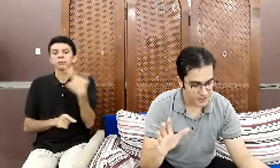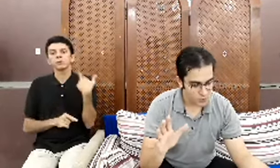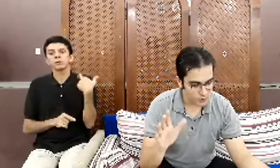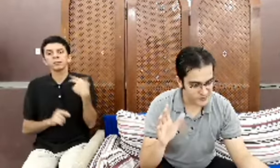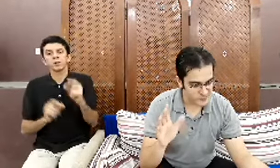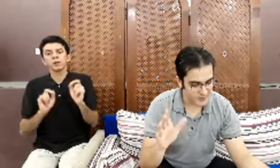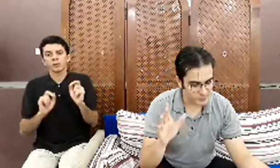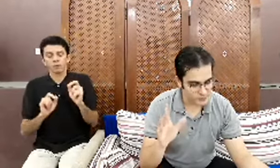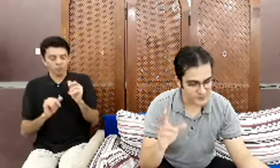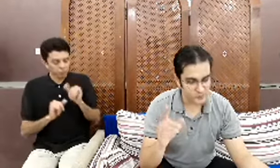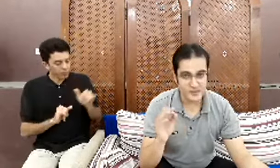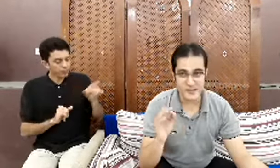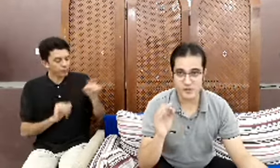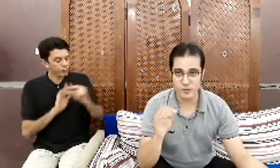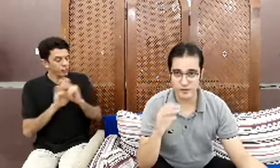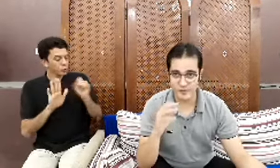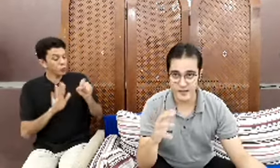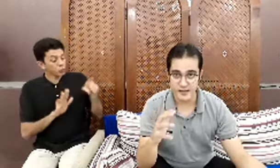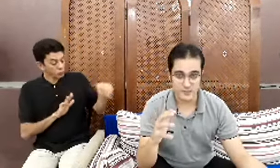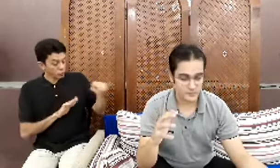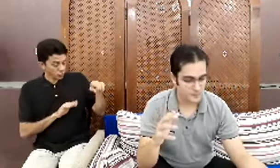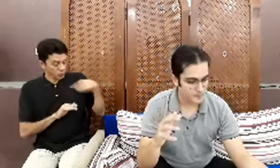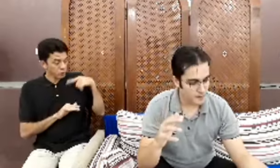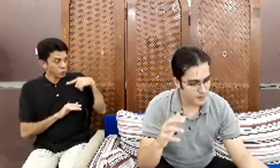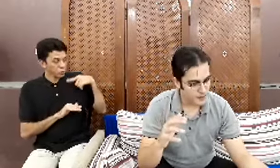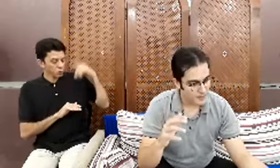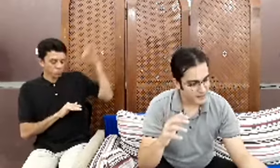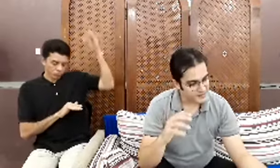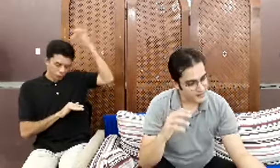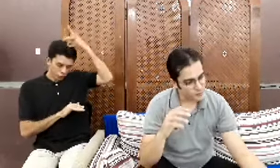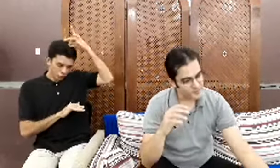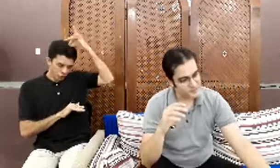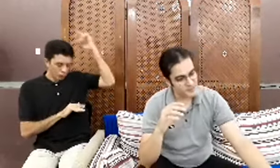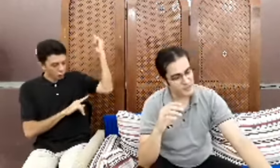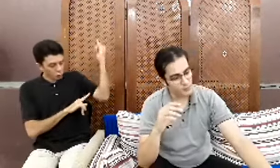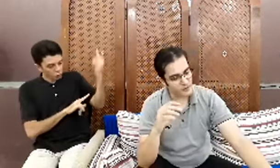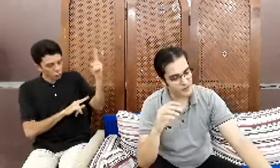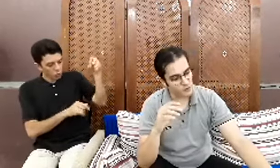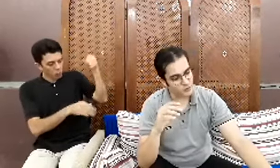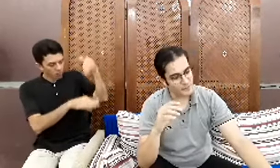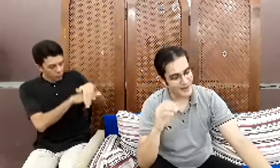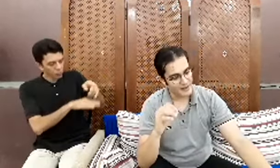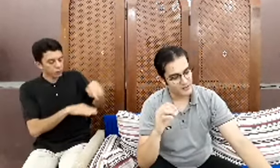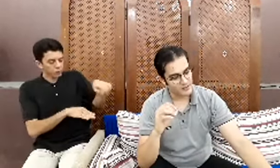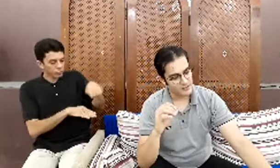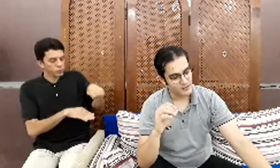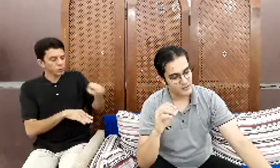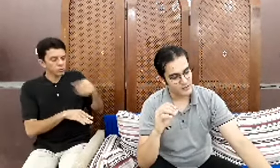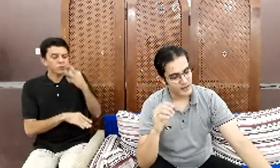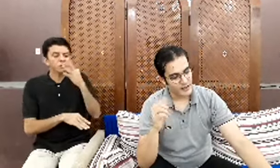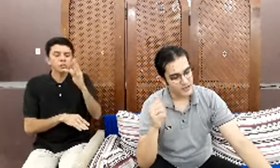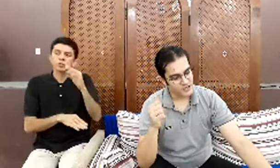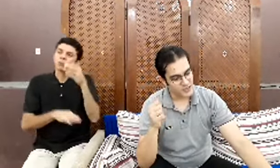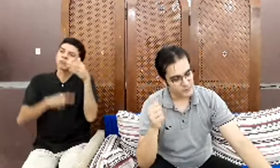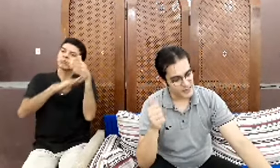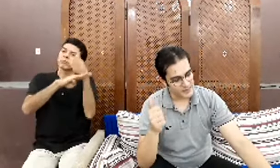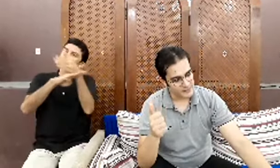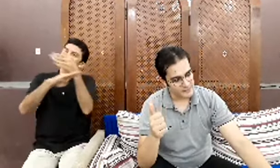poder quando o Espírito Santo descer sobre vocês, e serão minhas testemunhas em toda parte,